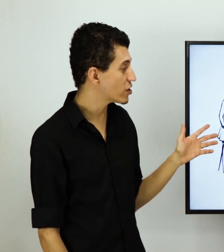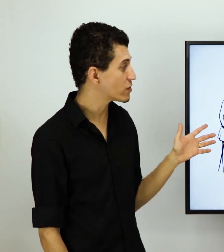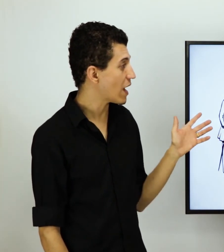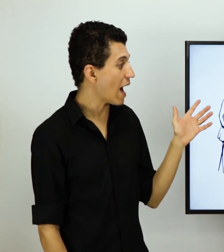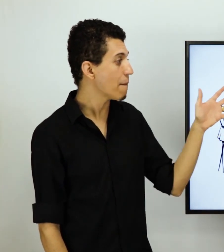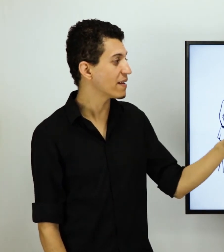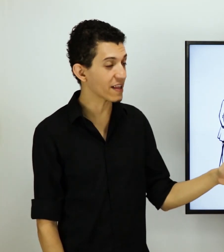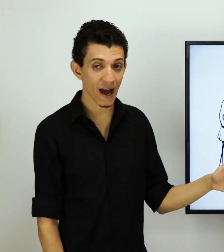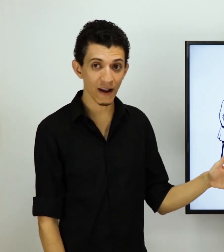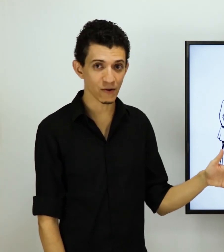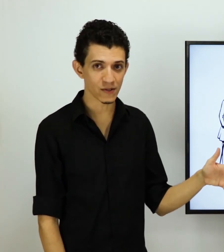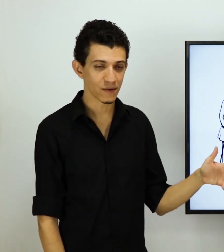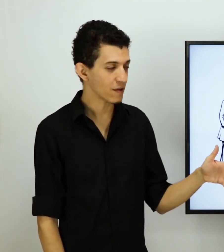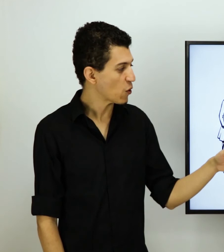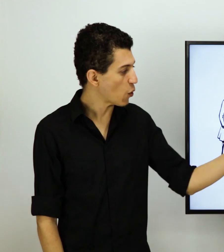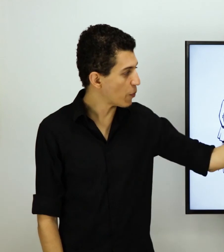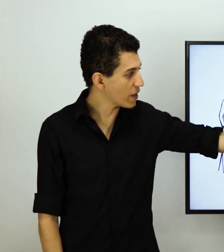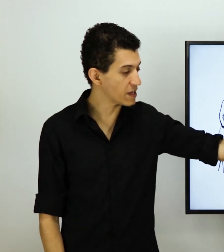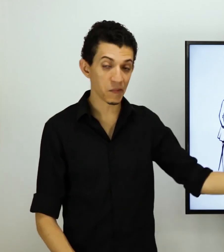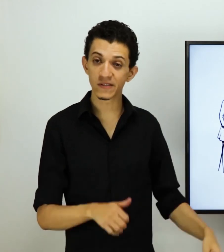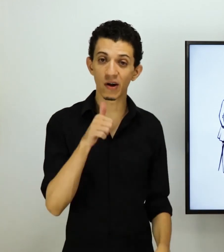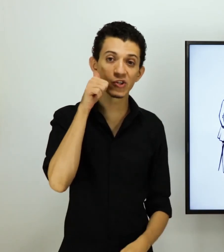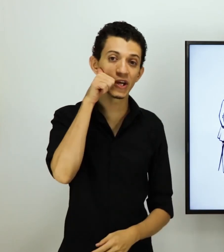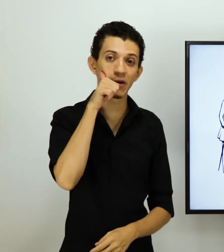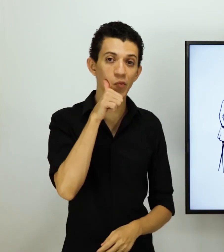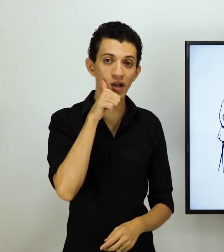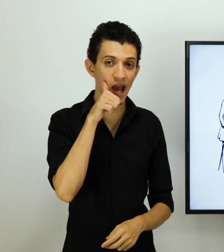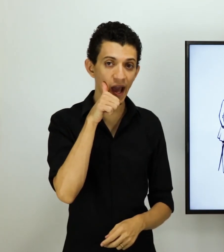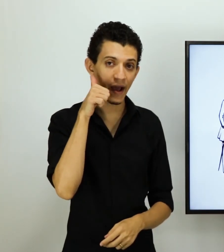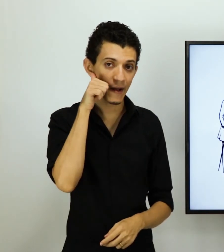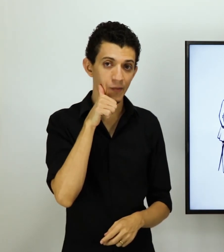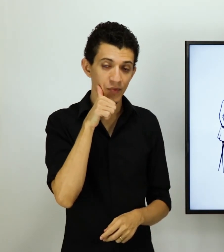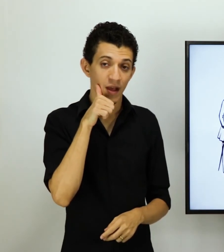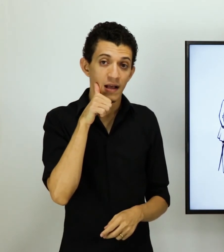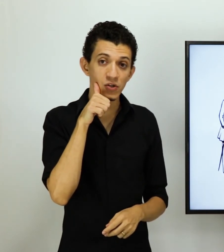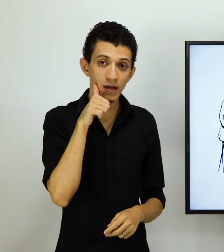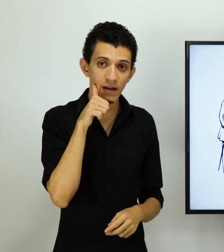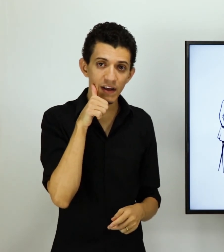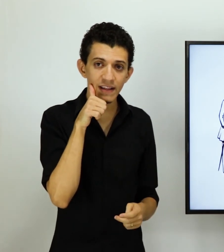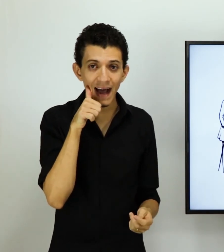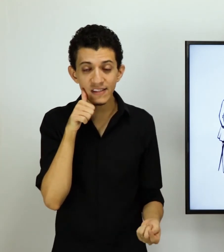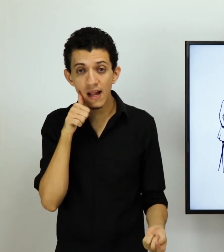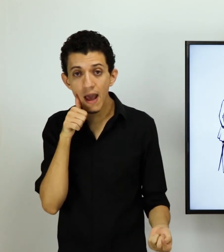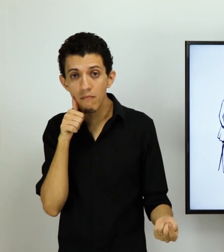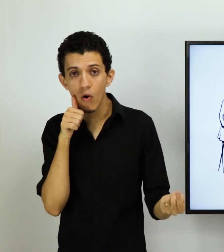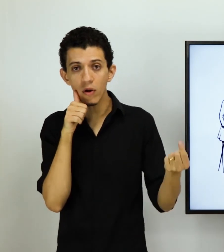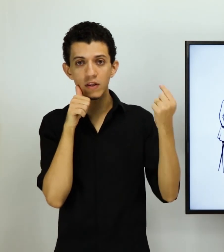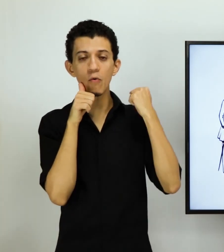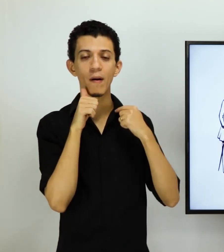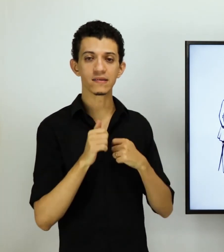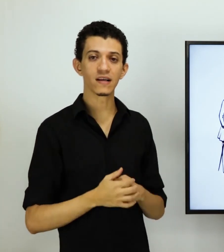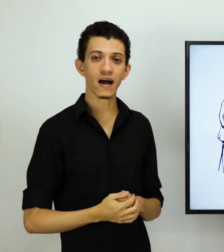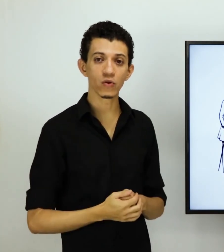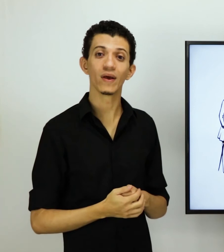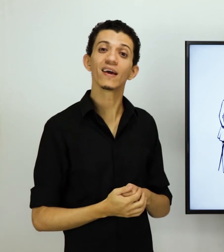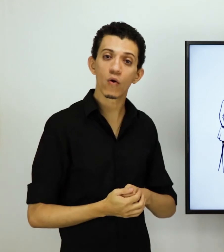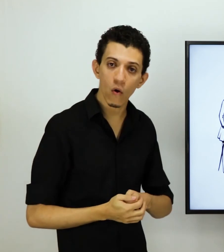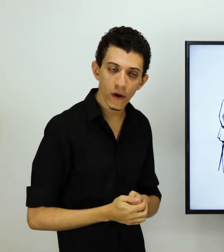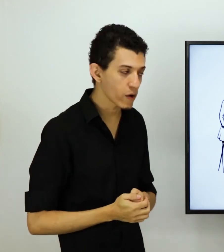ditos arbitrários, como por exemplo o sinal de mulher, só que na verdade ele remonta a um passado